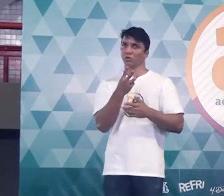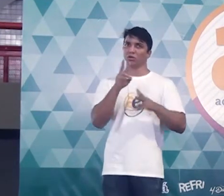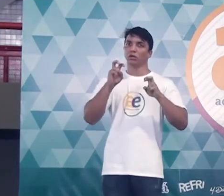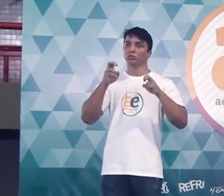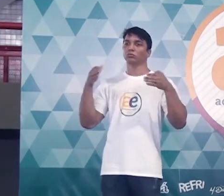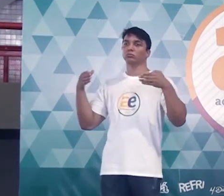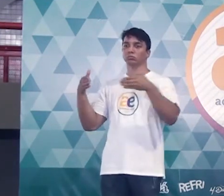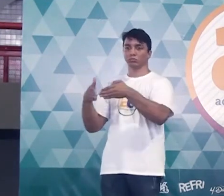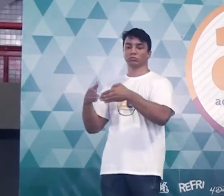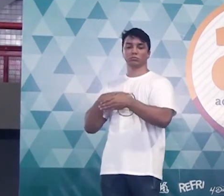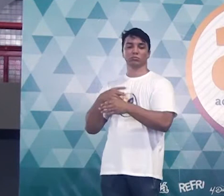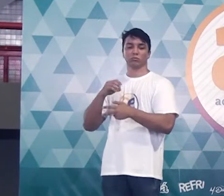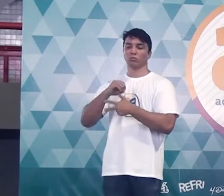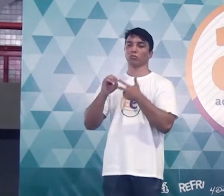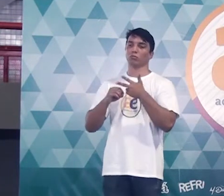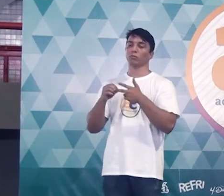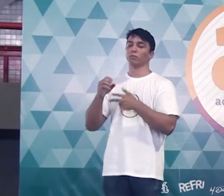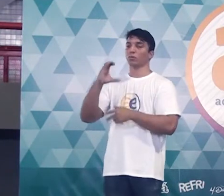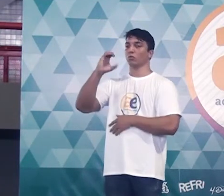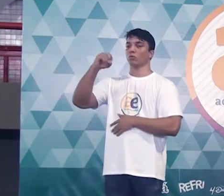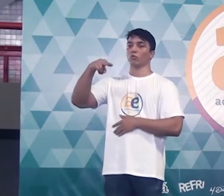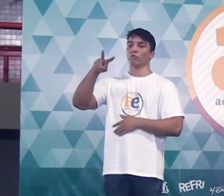falando sobre esse processo de convecção.